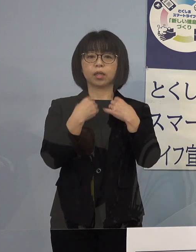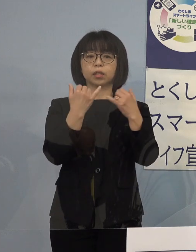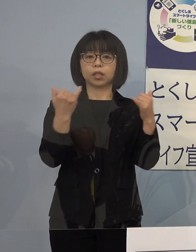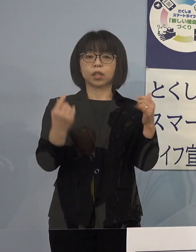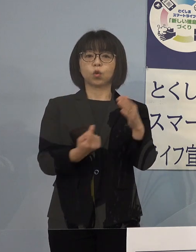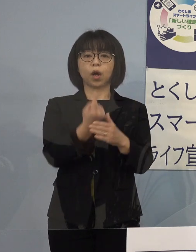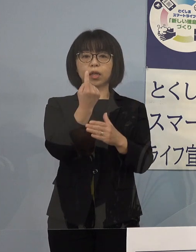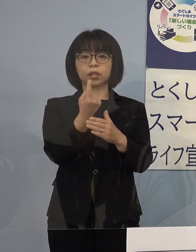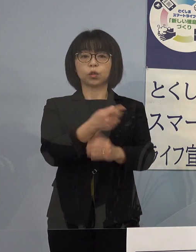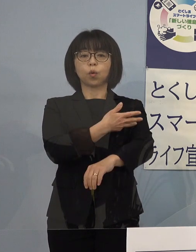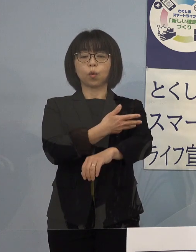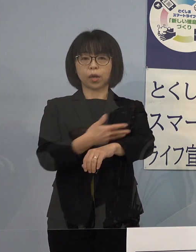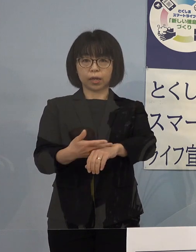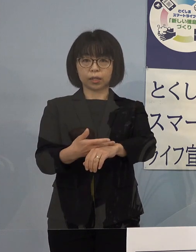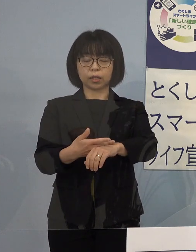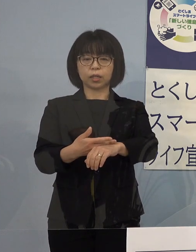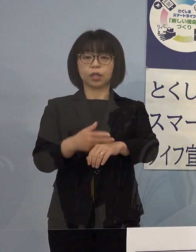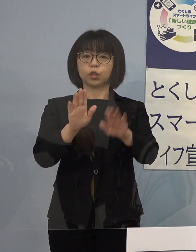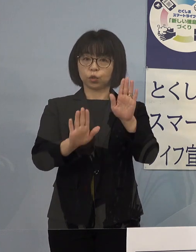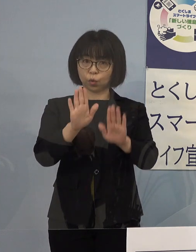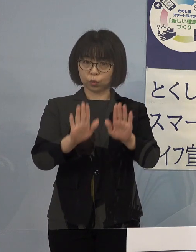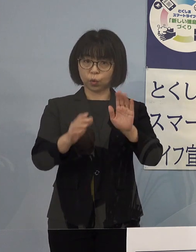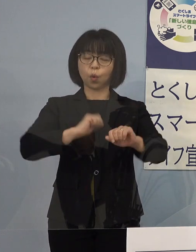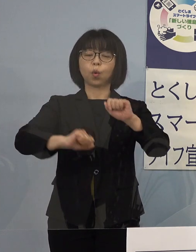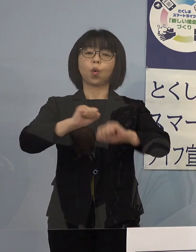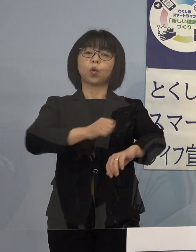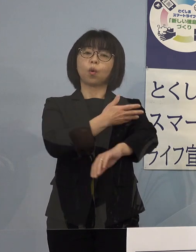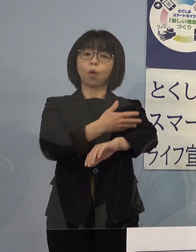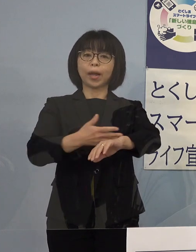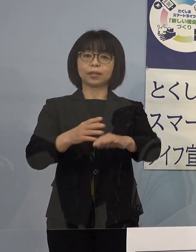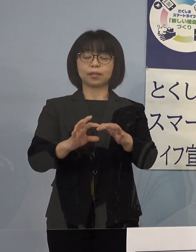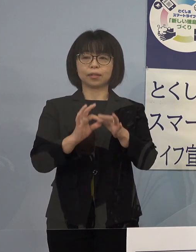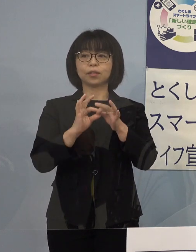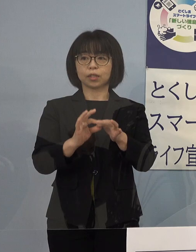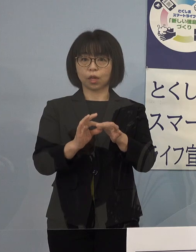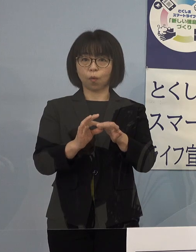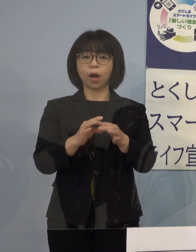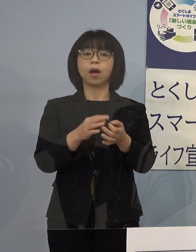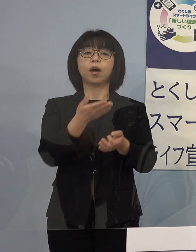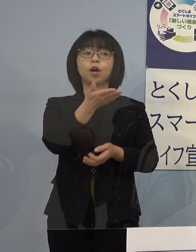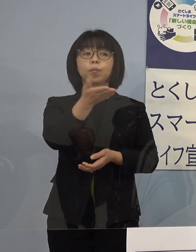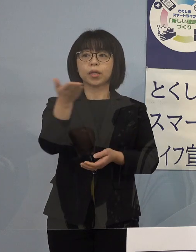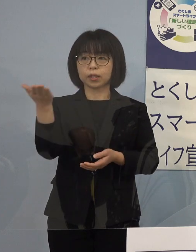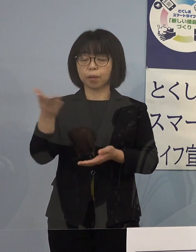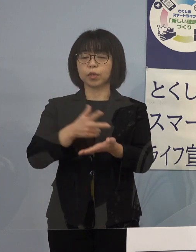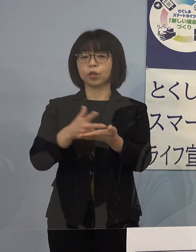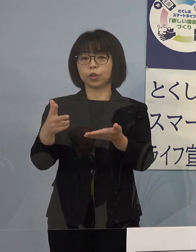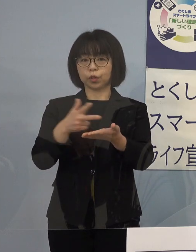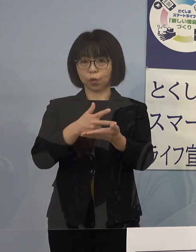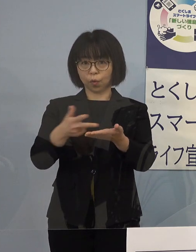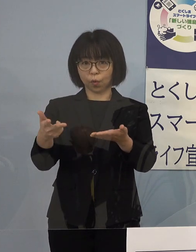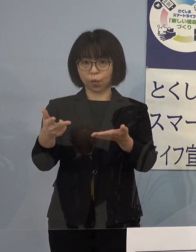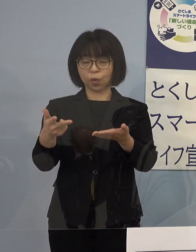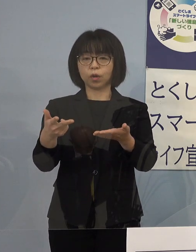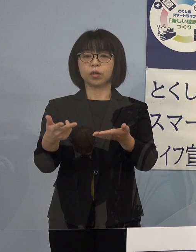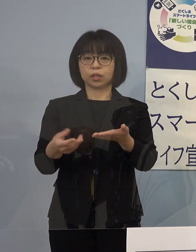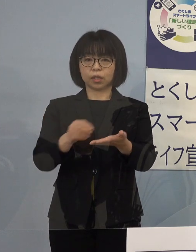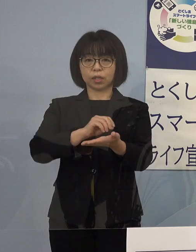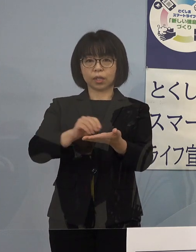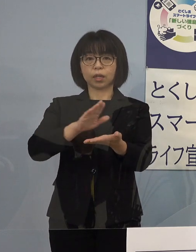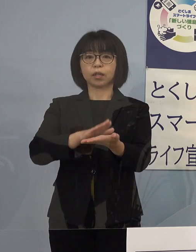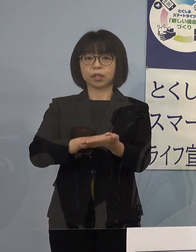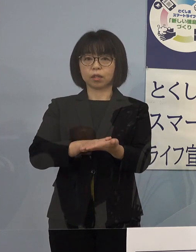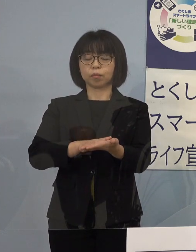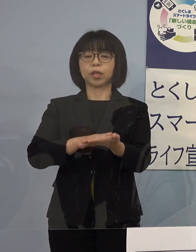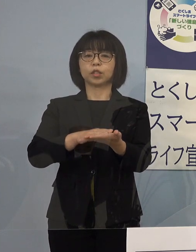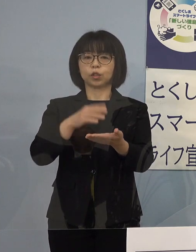発症日、症状、行動歴につきましては、記者の皆様方のお手元に配布させていただいている資料